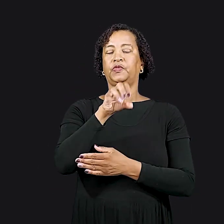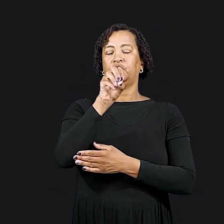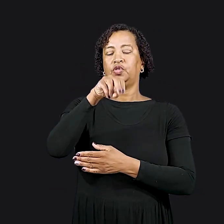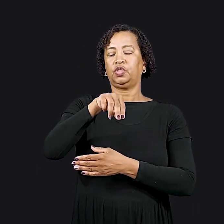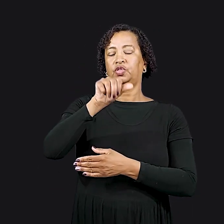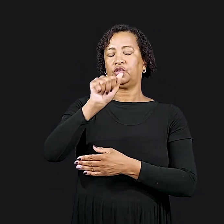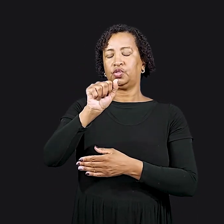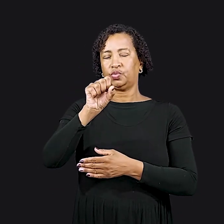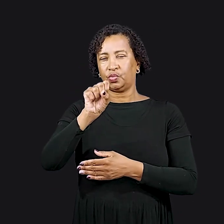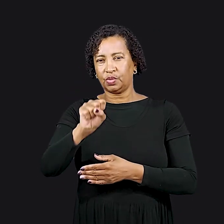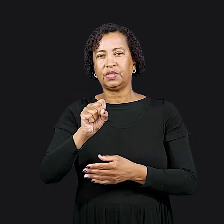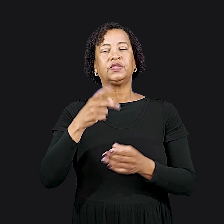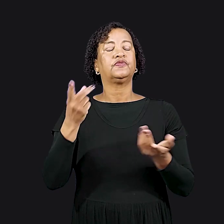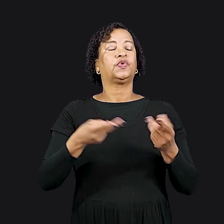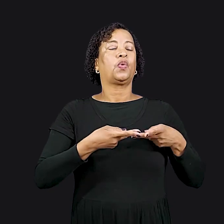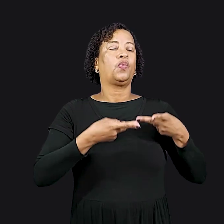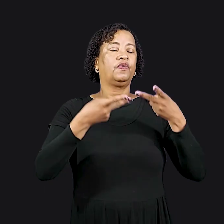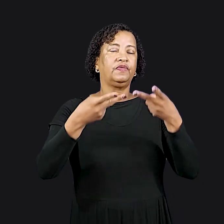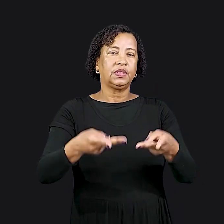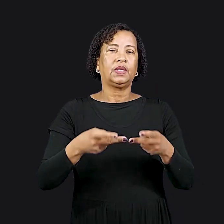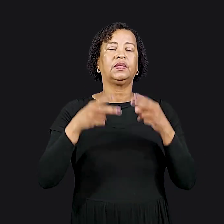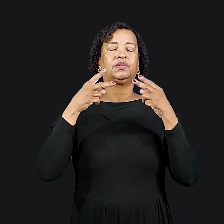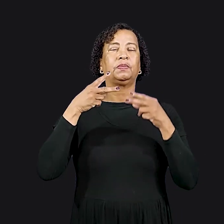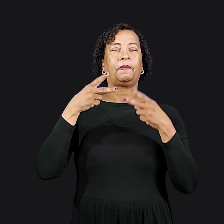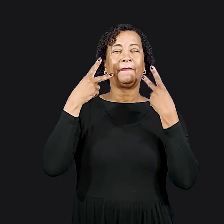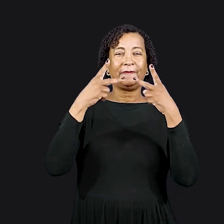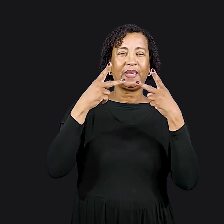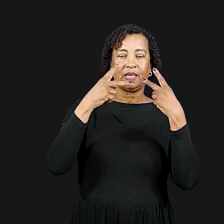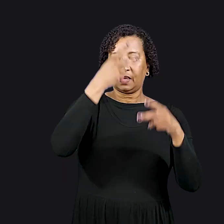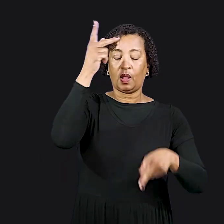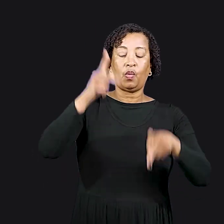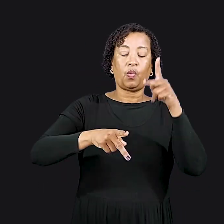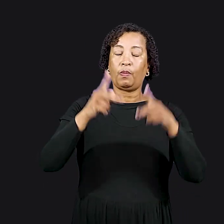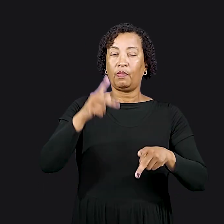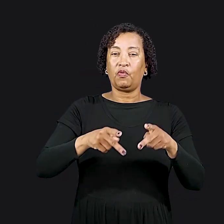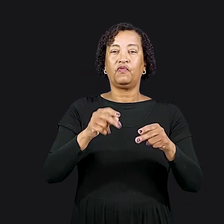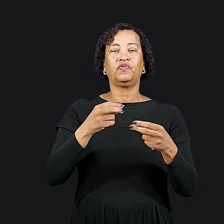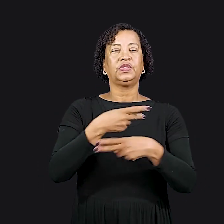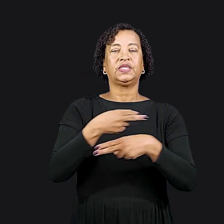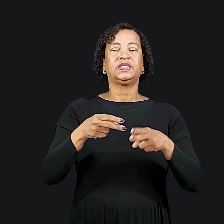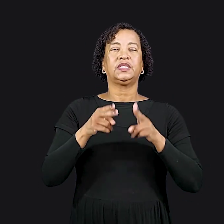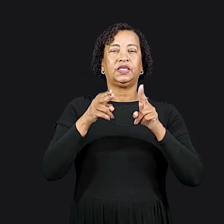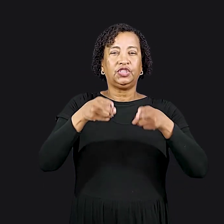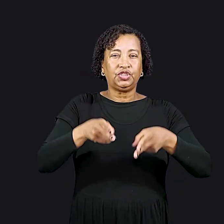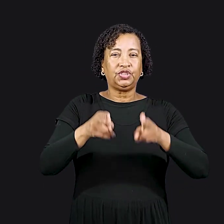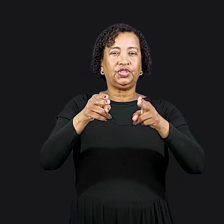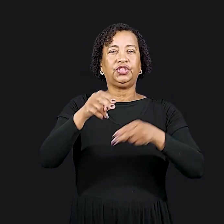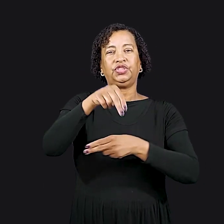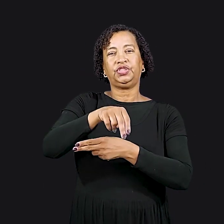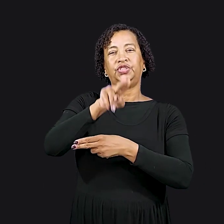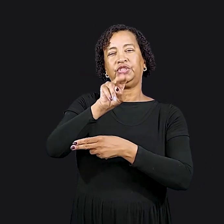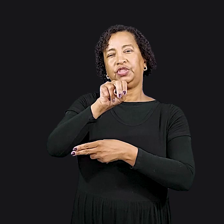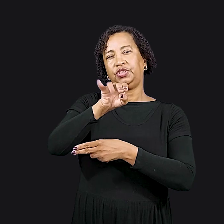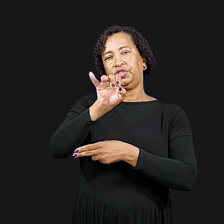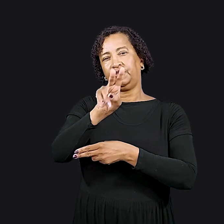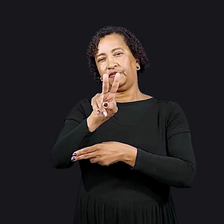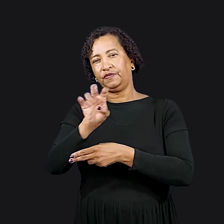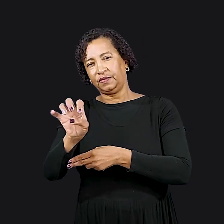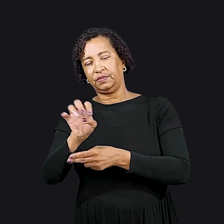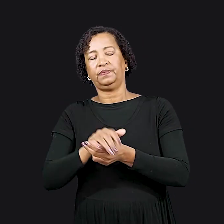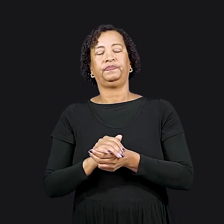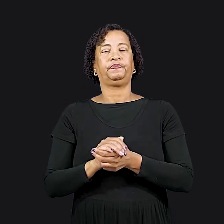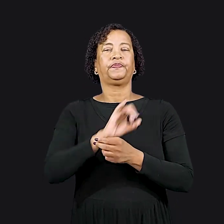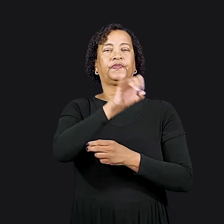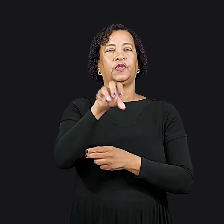Deus para o povo de Nínive, capital da Síria, que eram os piores inimigos dos judeus. E Jonas foi pregar o amor de Deus